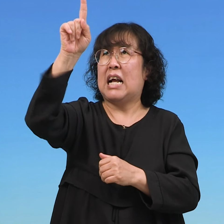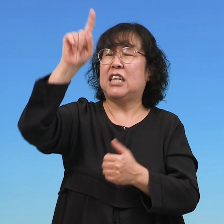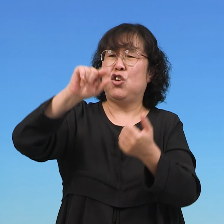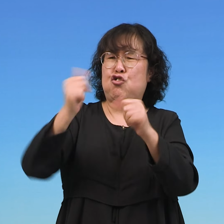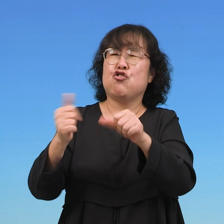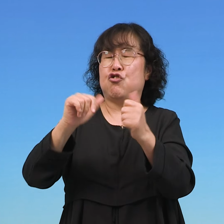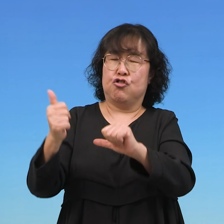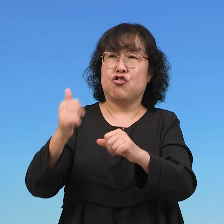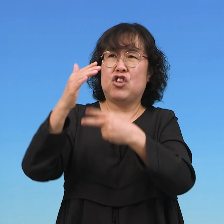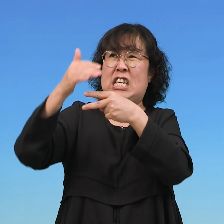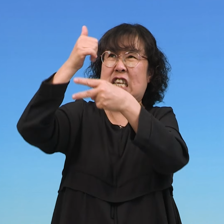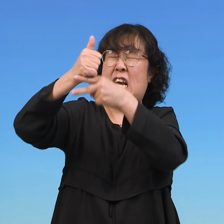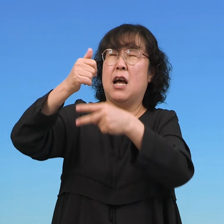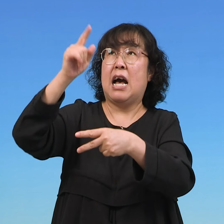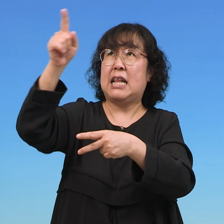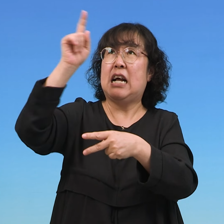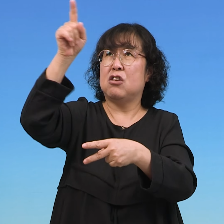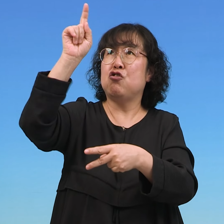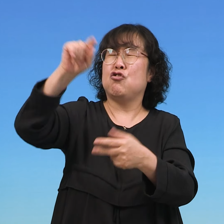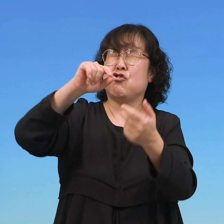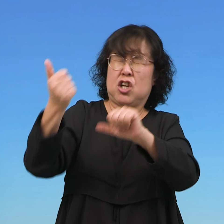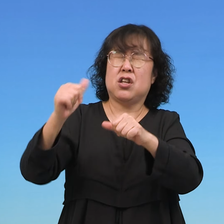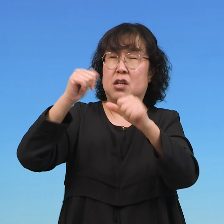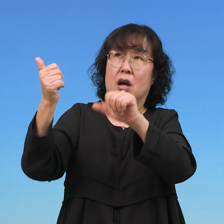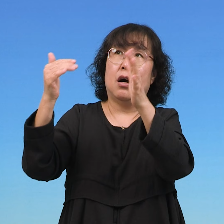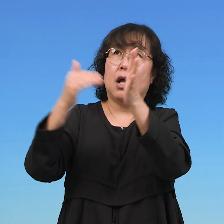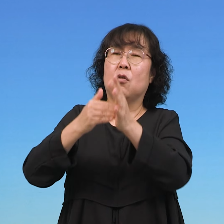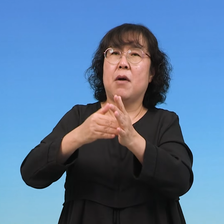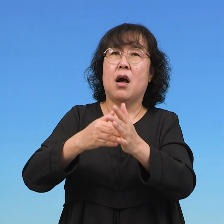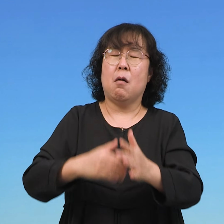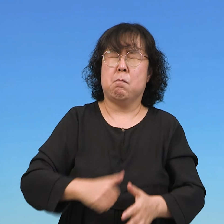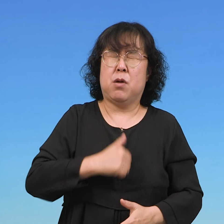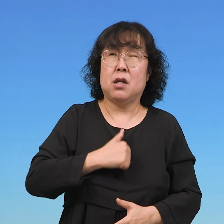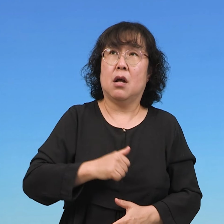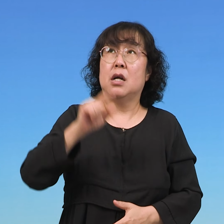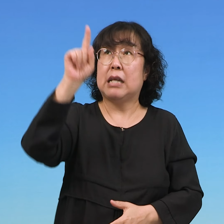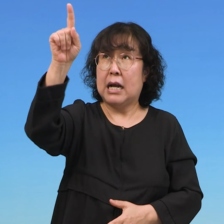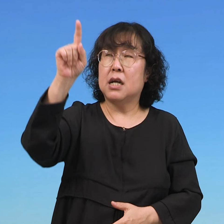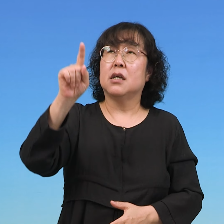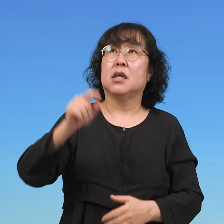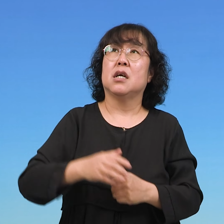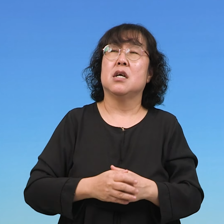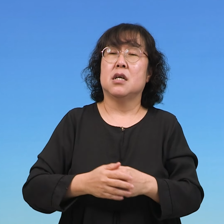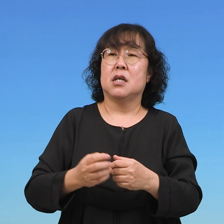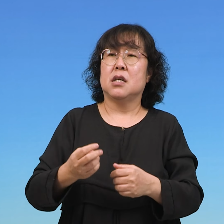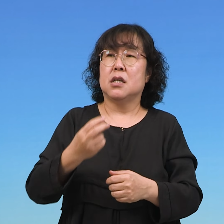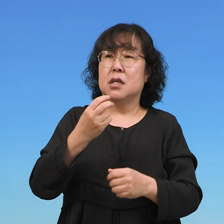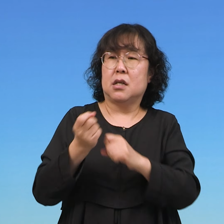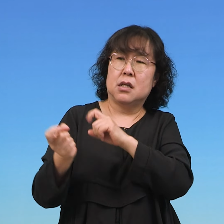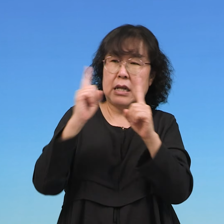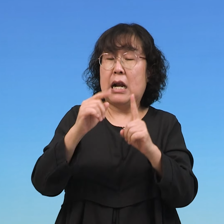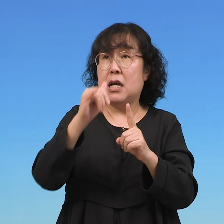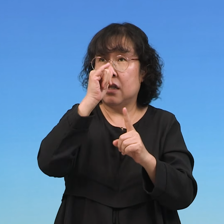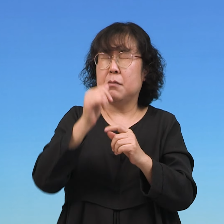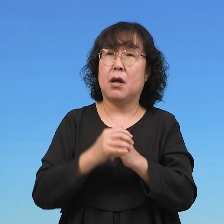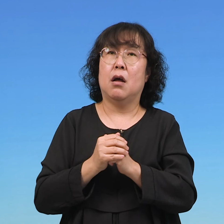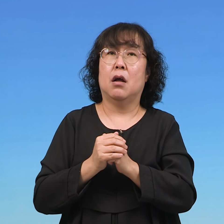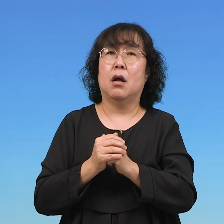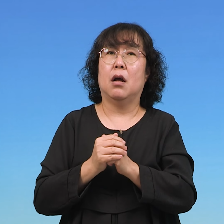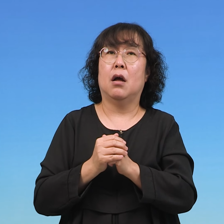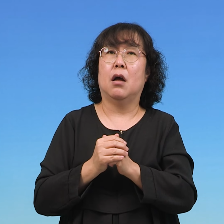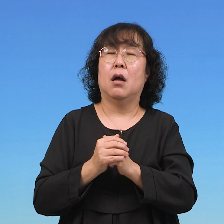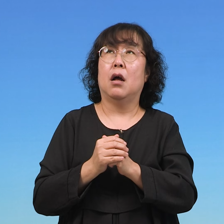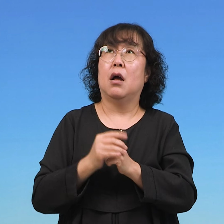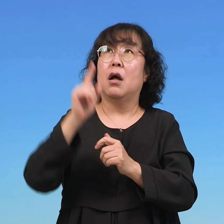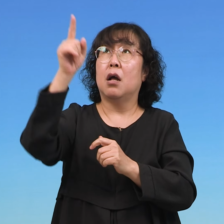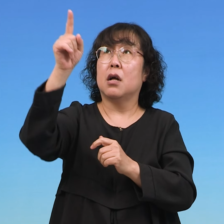죽은 신이야, 죽은 신. 당신은 죽었다고. 만약에 당신이 살아있다면